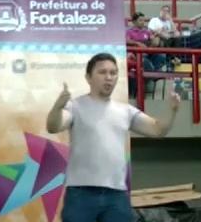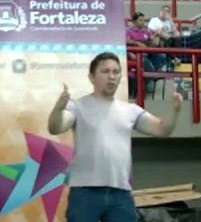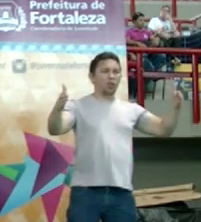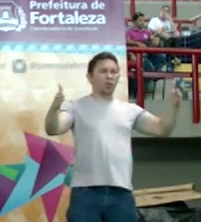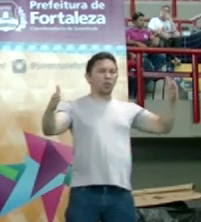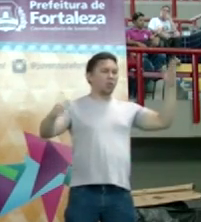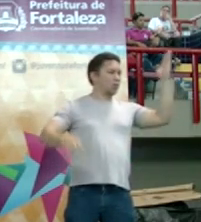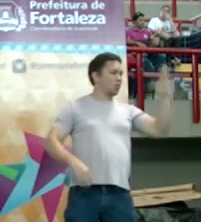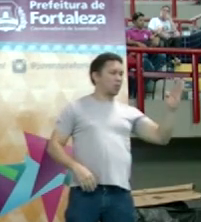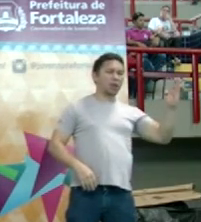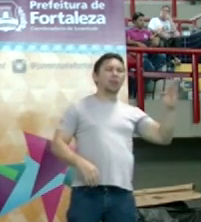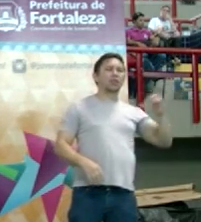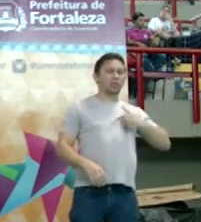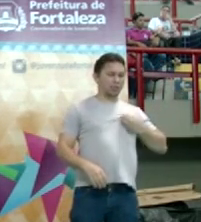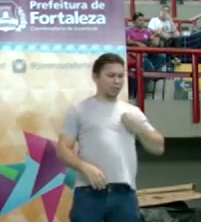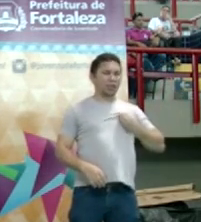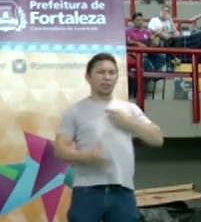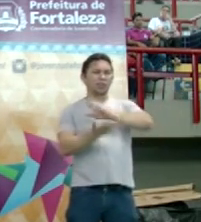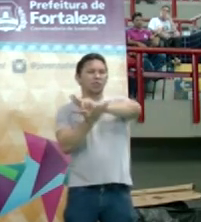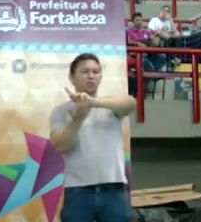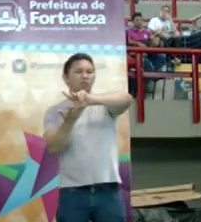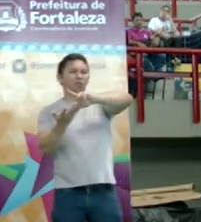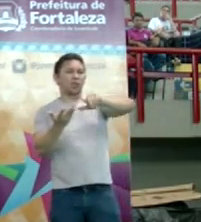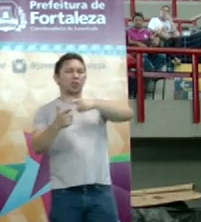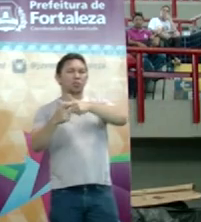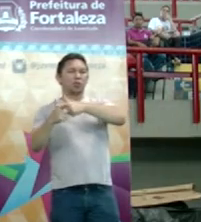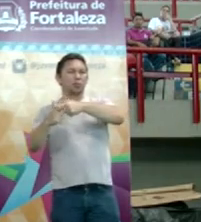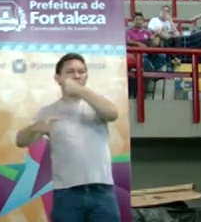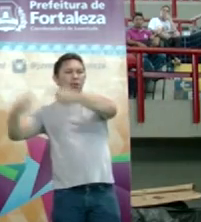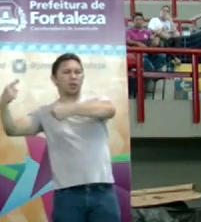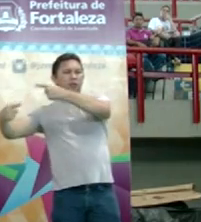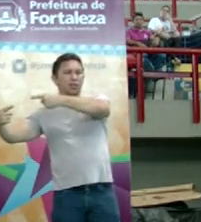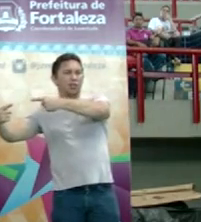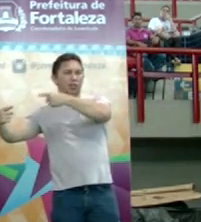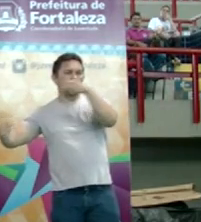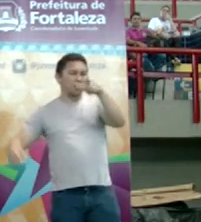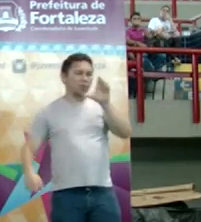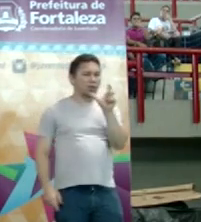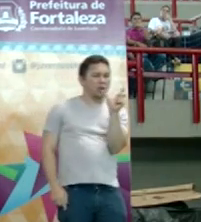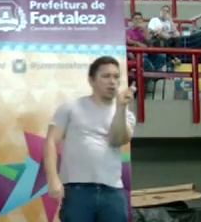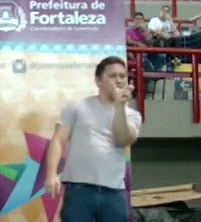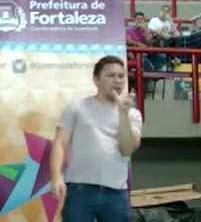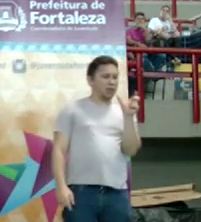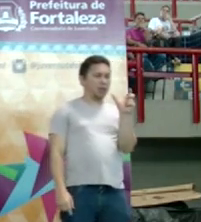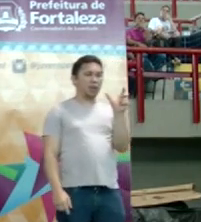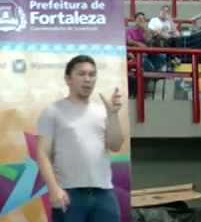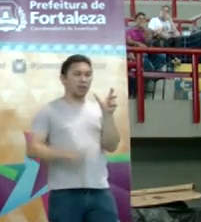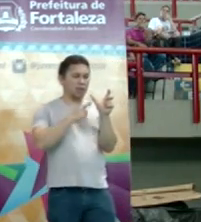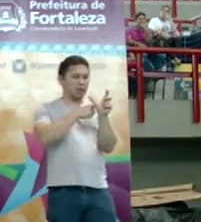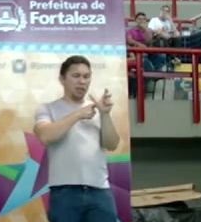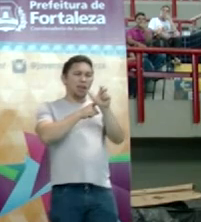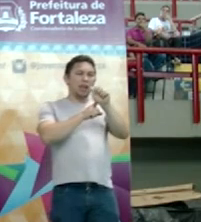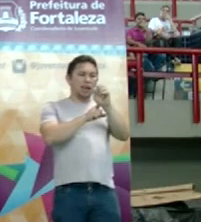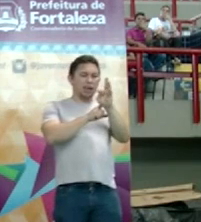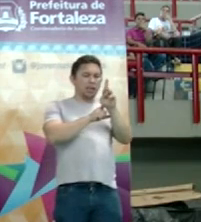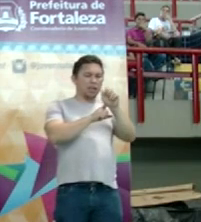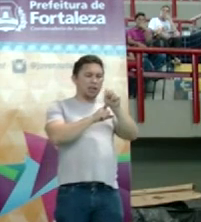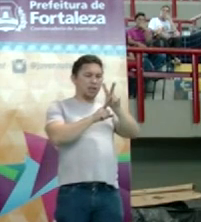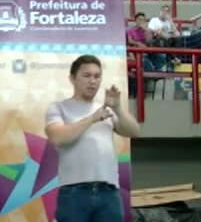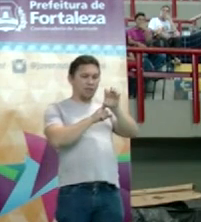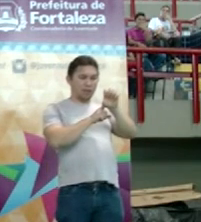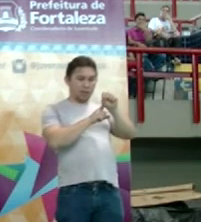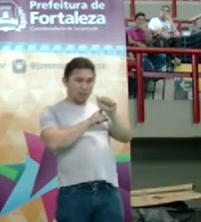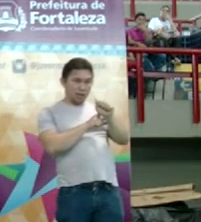uma séria crise política. Quando eu digo o Brasil atravessa, o avaliador do meu texto não